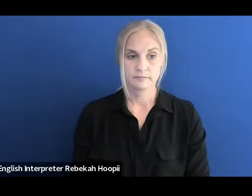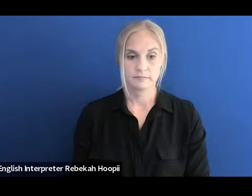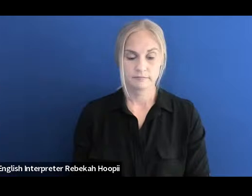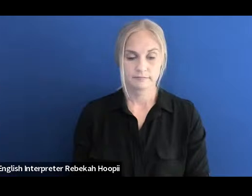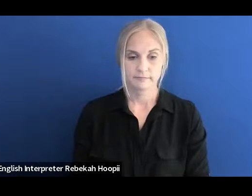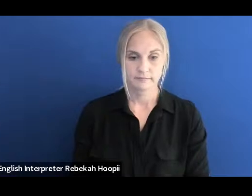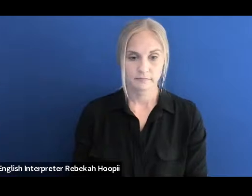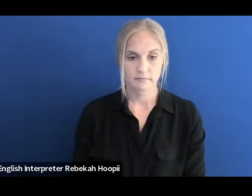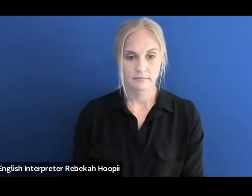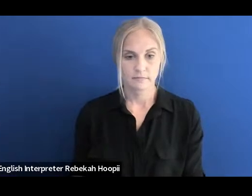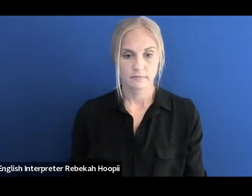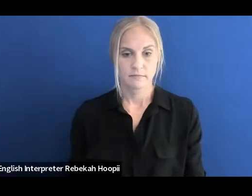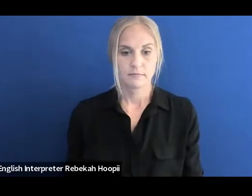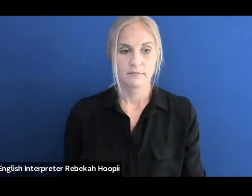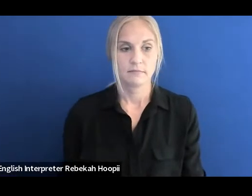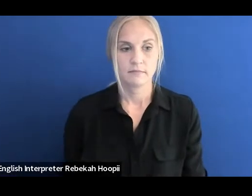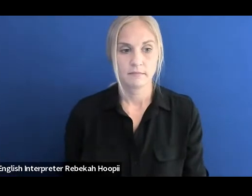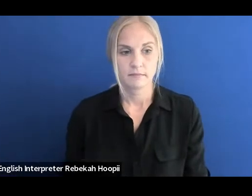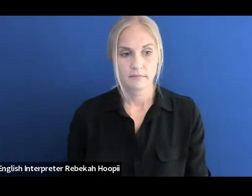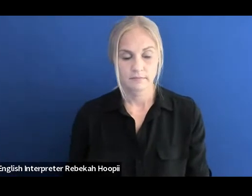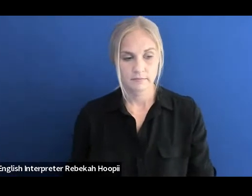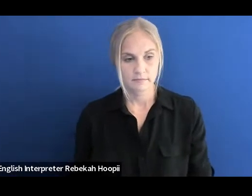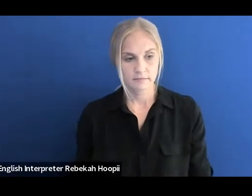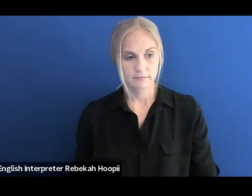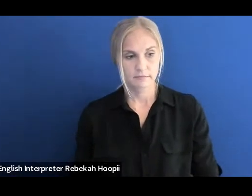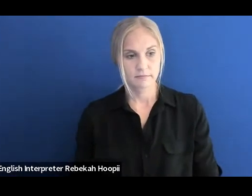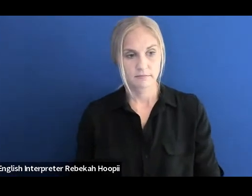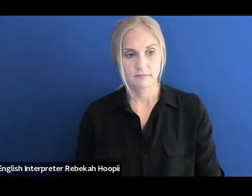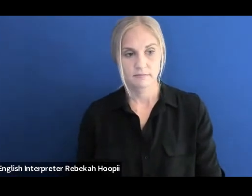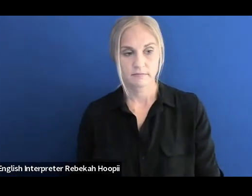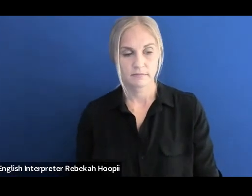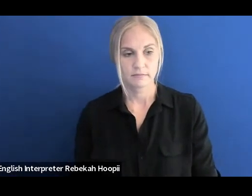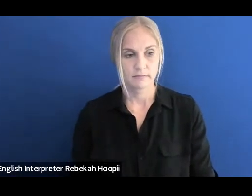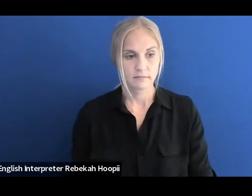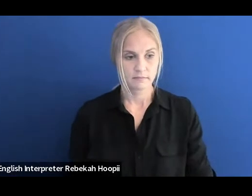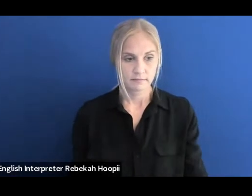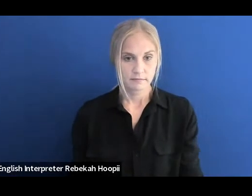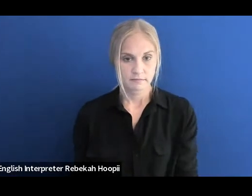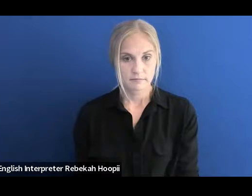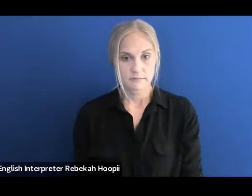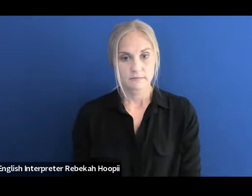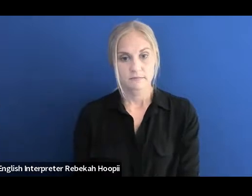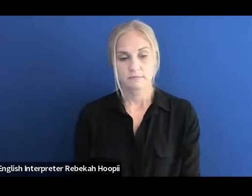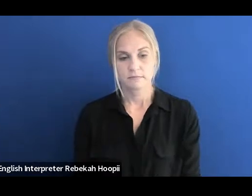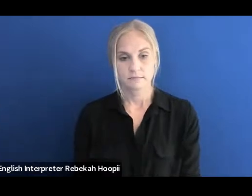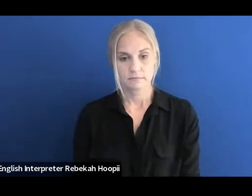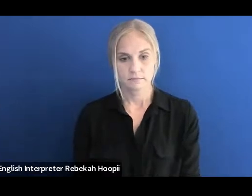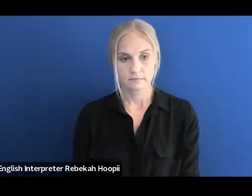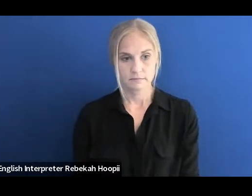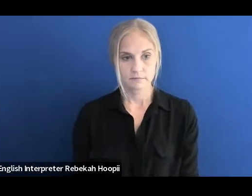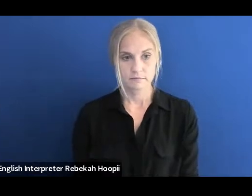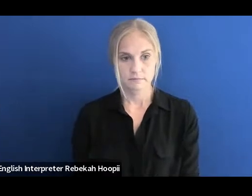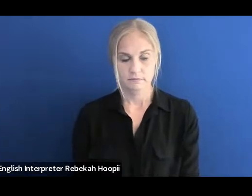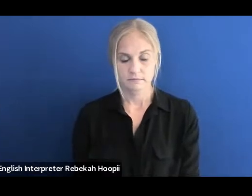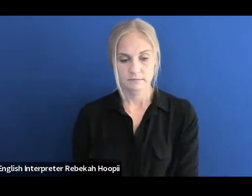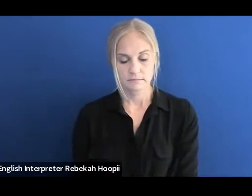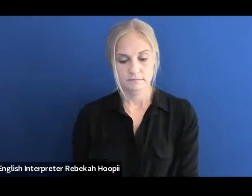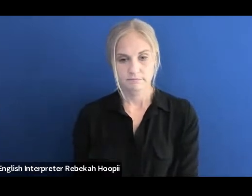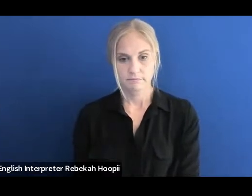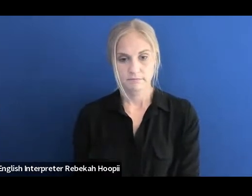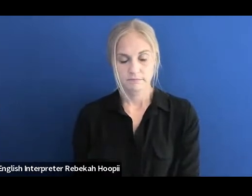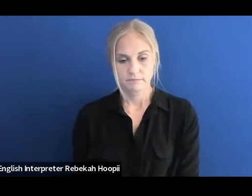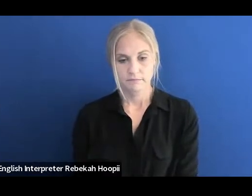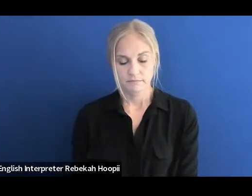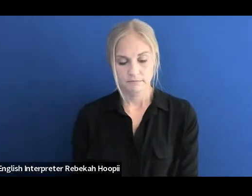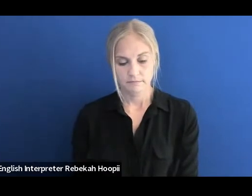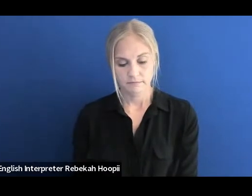me ka malohia e ka lokahi me ka aloha me ka mana te atua. No laida e piri no tato pauroa me ka